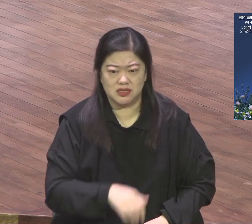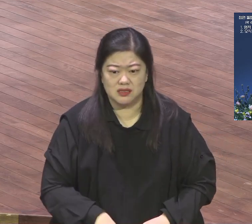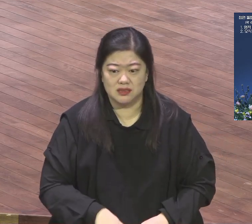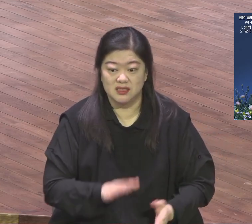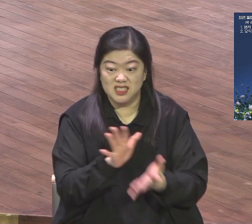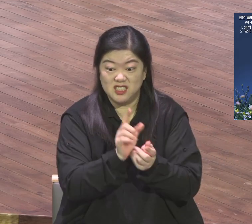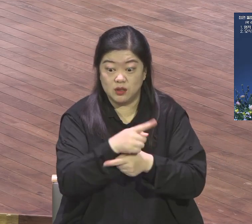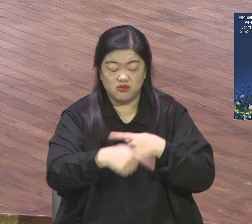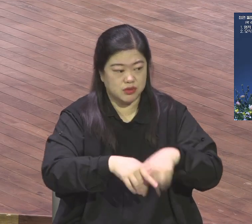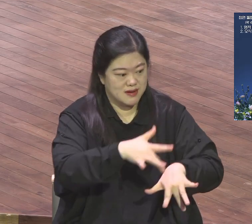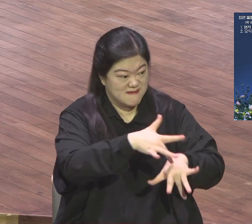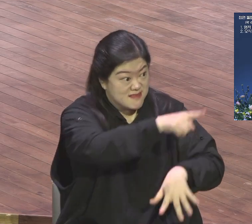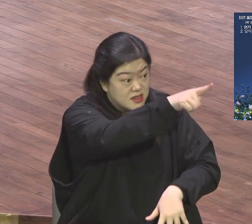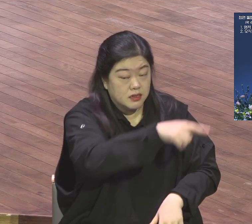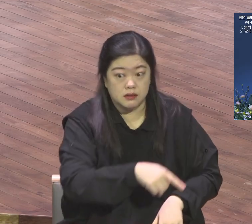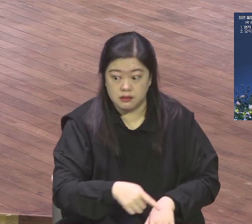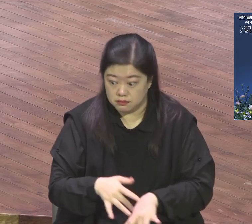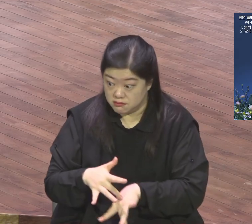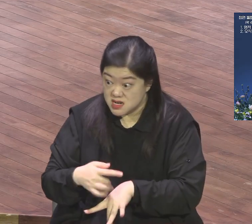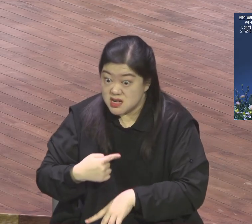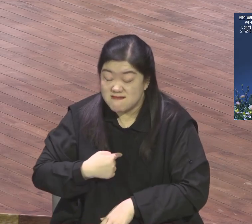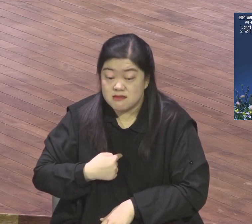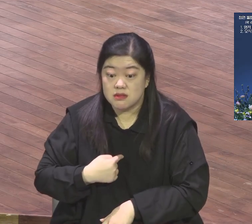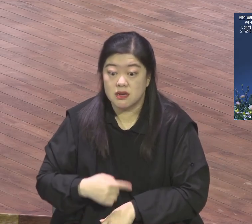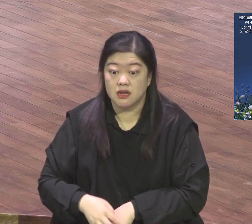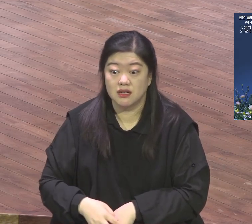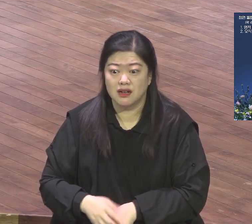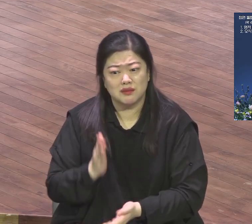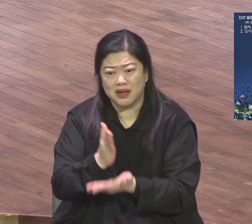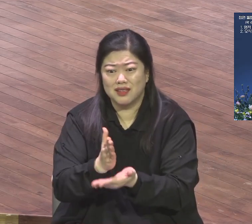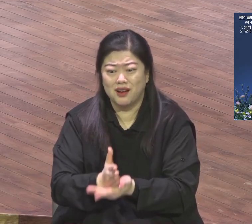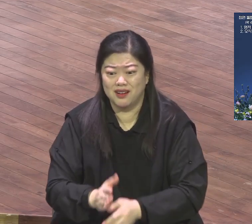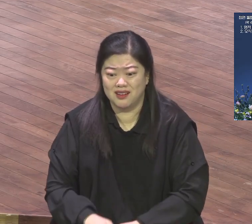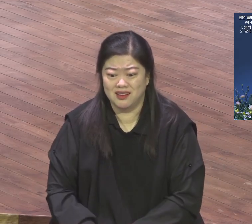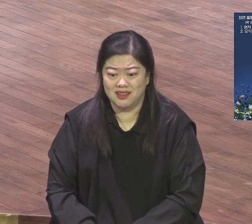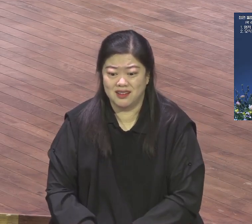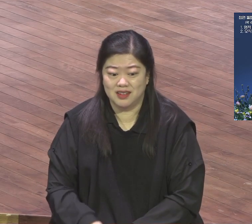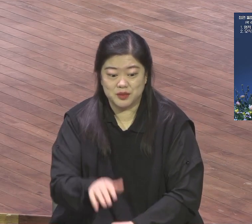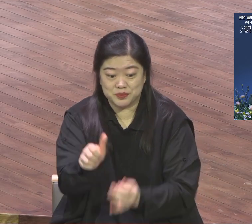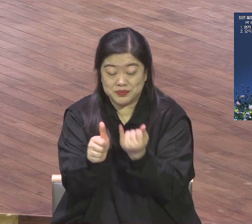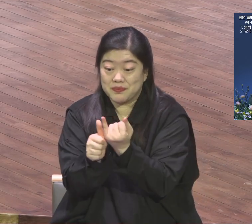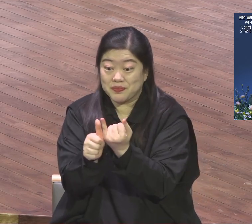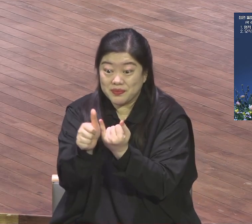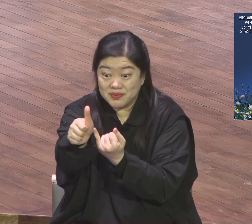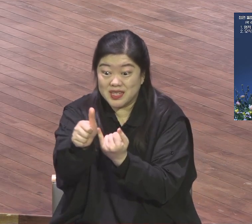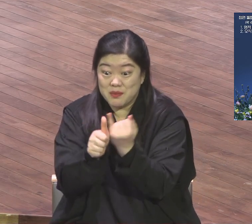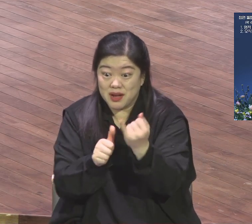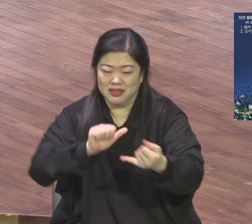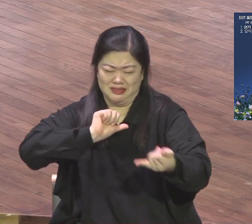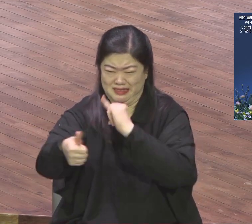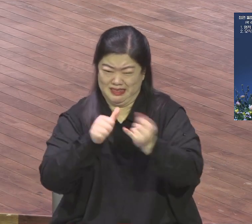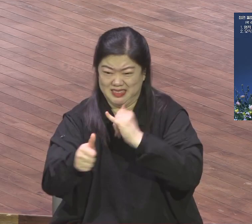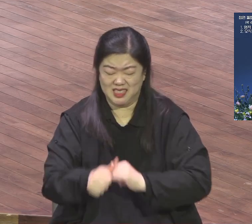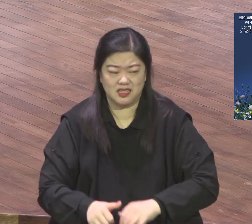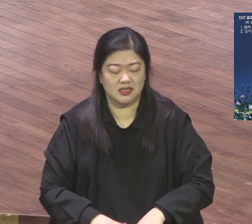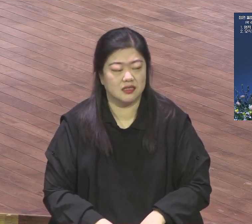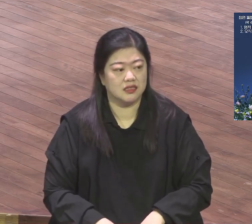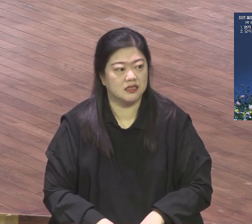돼요? 아이고 남편 사랑하는 남편이기 때문에 사랑하는 아내이기 때문에 무조건 들어줍니까? 둘 다 폭망한다